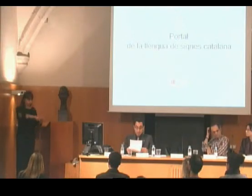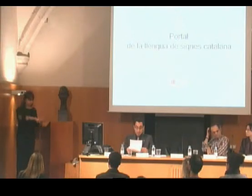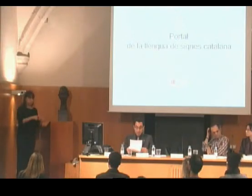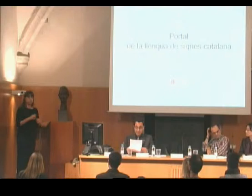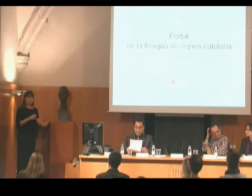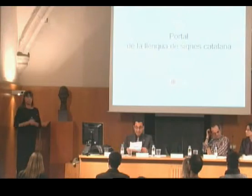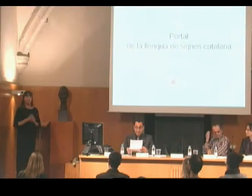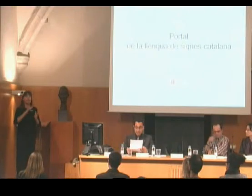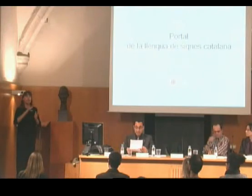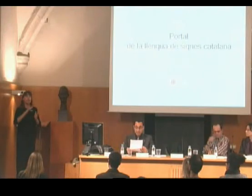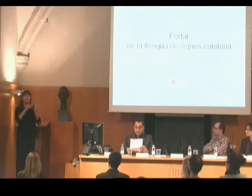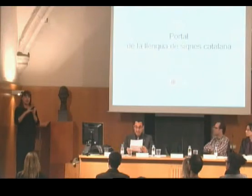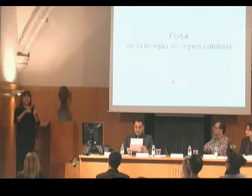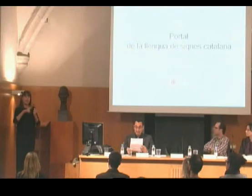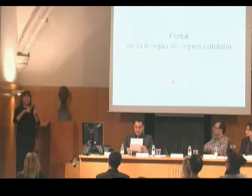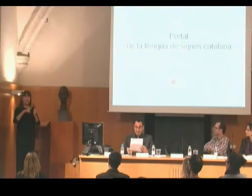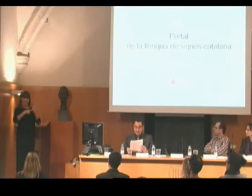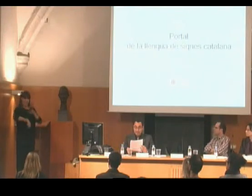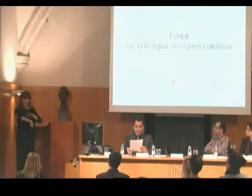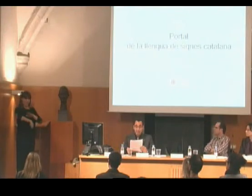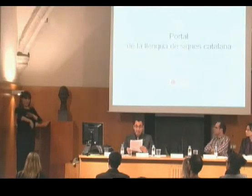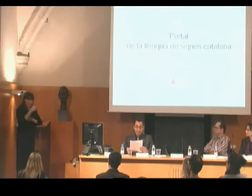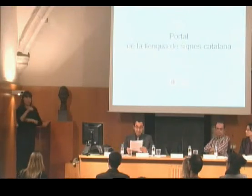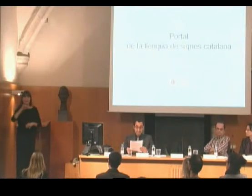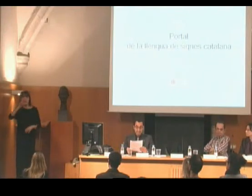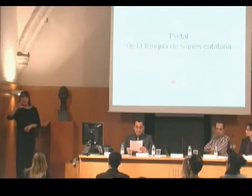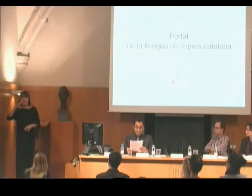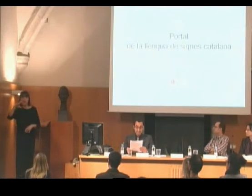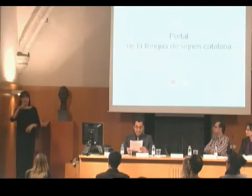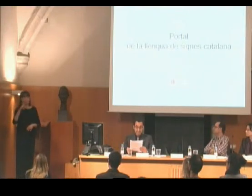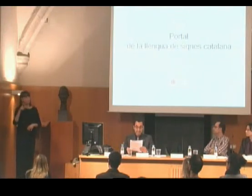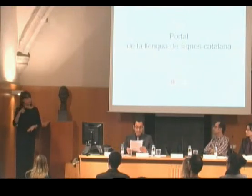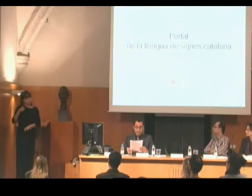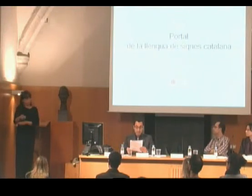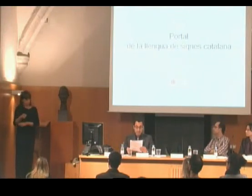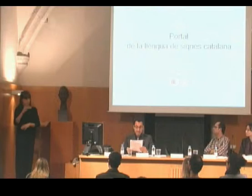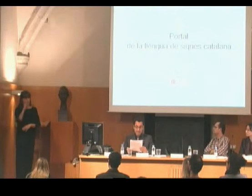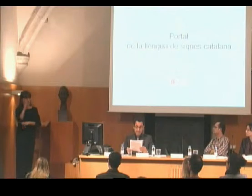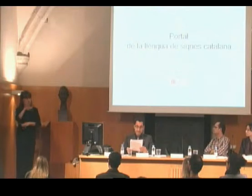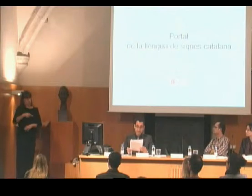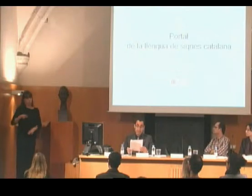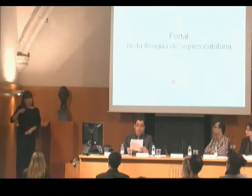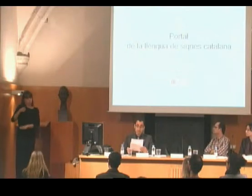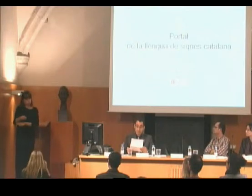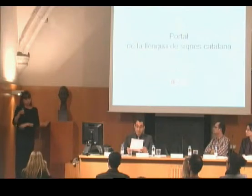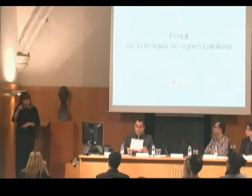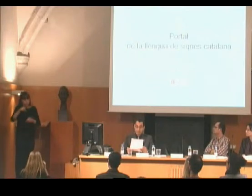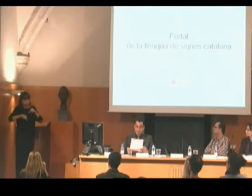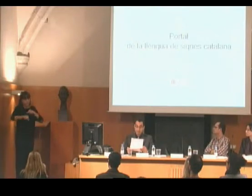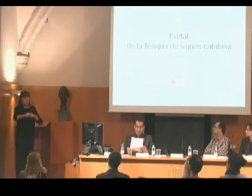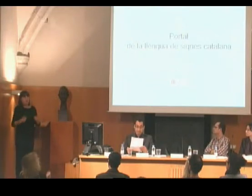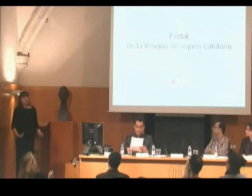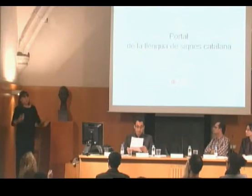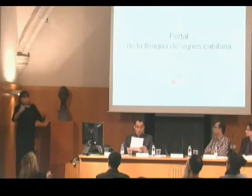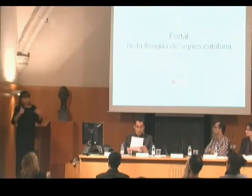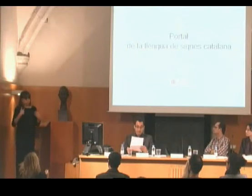Amb la promulgació de la llei de la llengua de signes catalana, l'IEC va rebre el mandat del Parlament de Catalunya d'exercir la funció d'autoritat